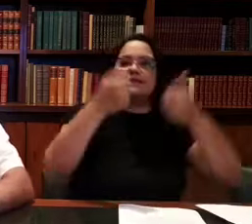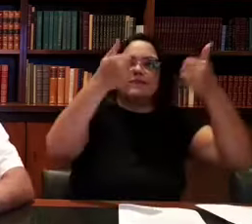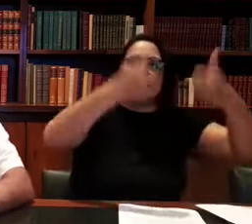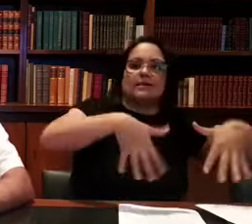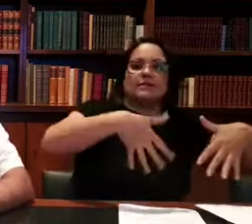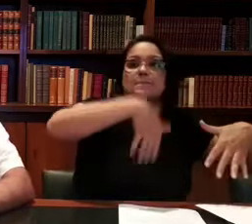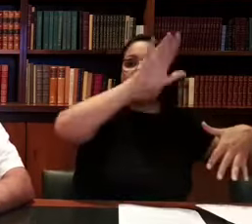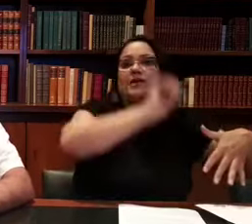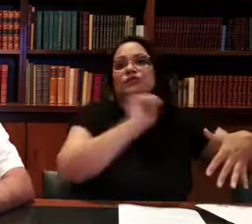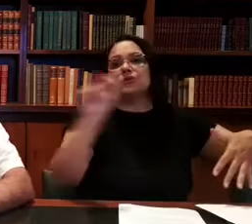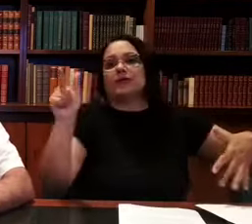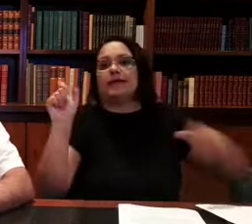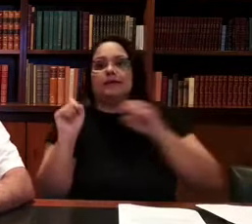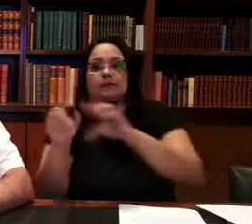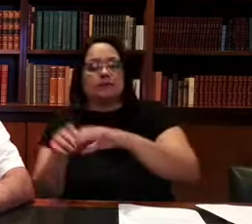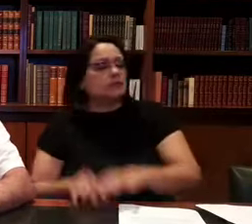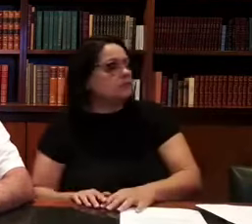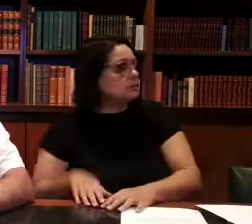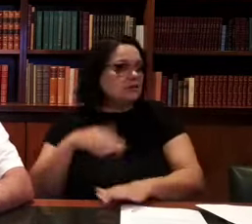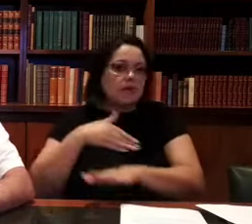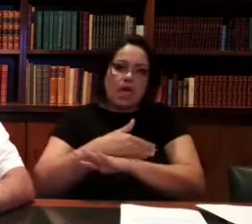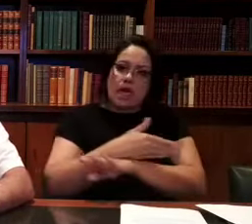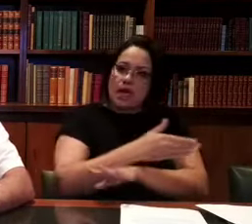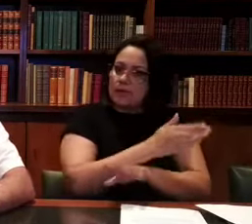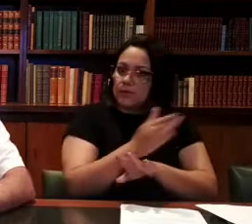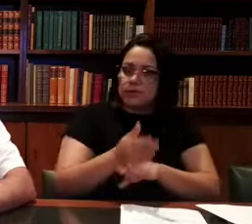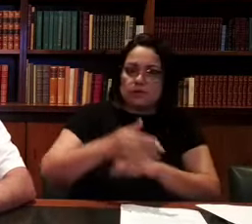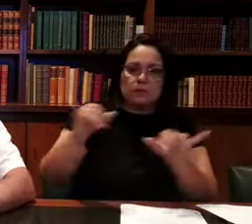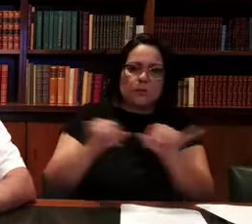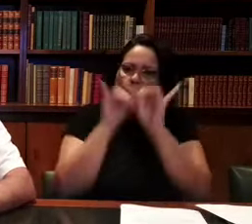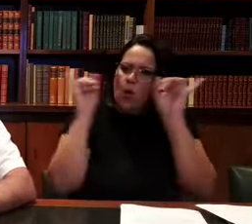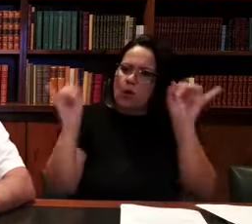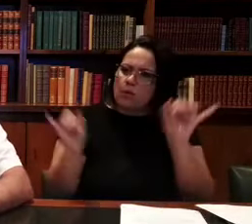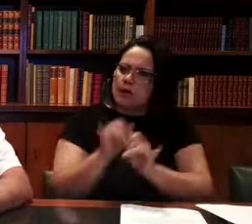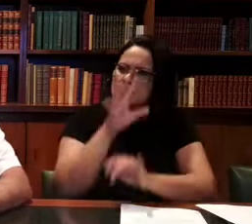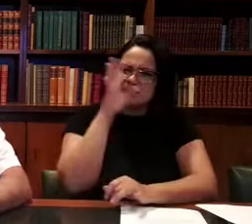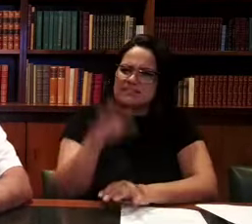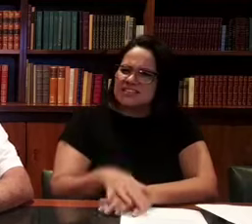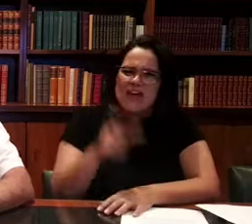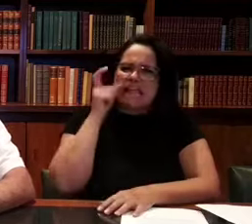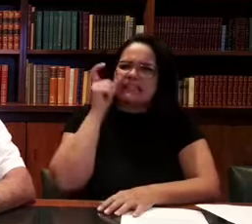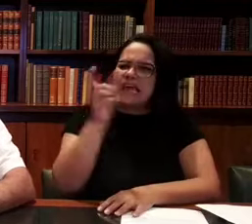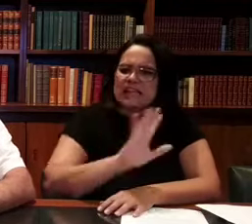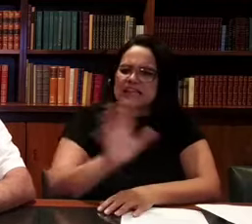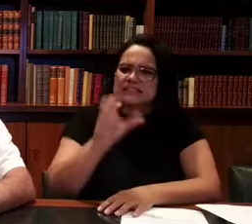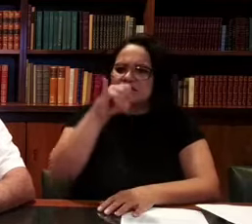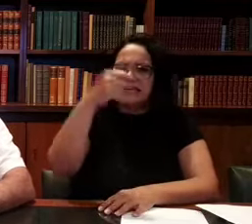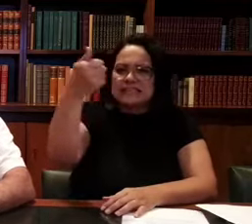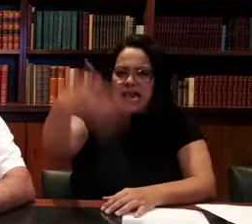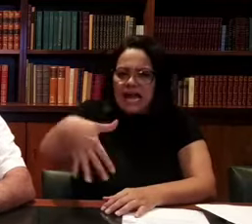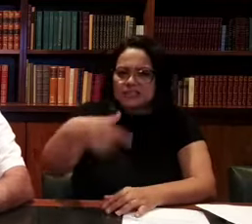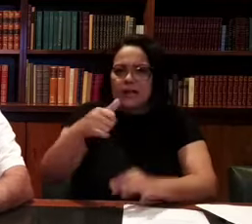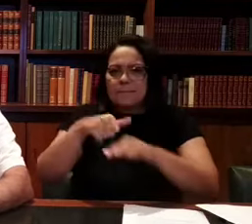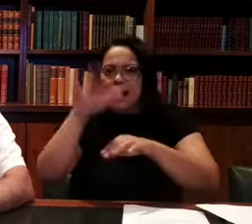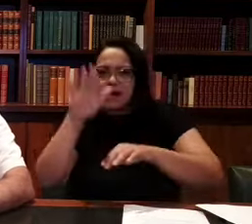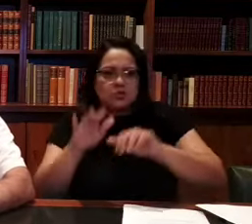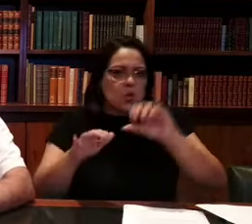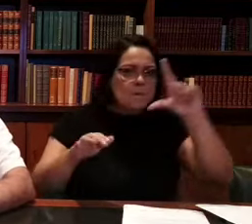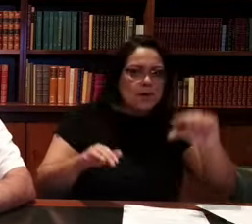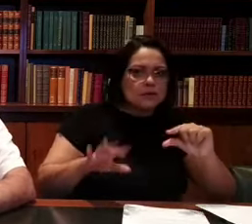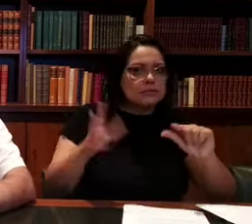educação tempo todas é essa essas besteira rapaz não interessa vai gastar mais você vai gastar mesmo ela tem que